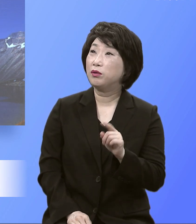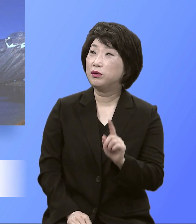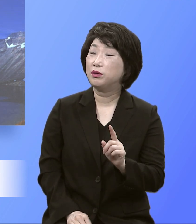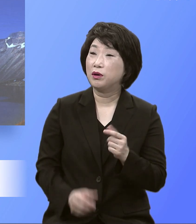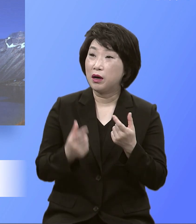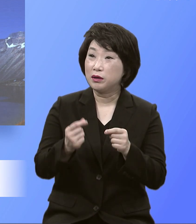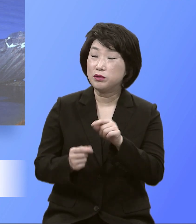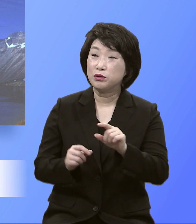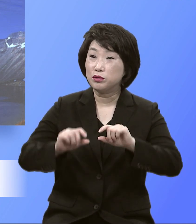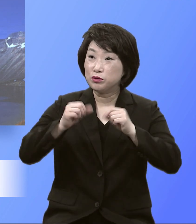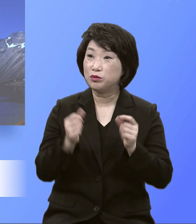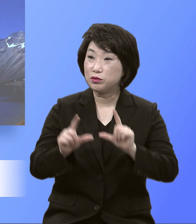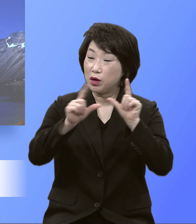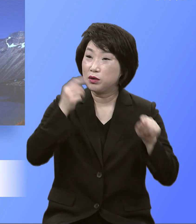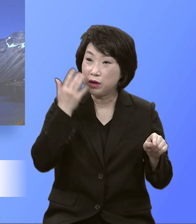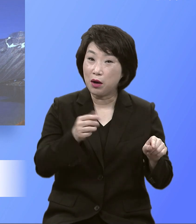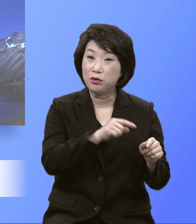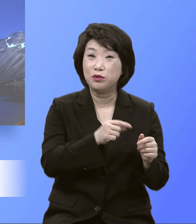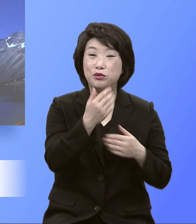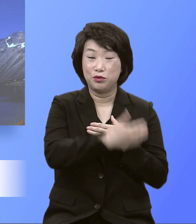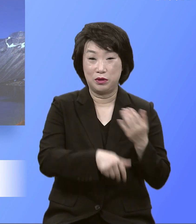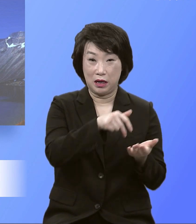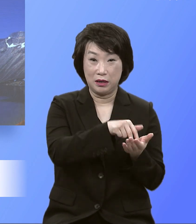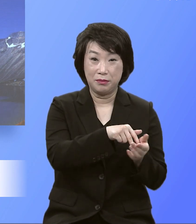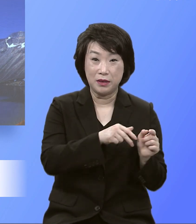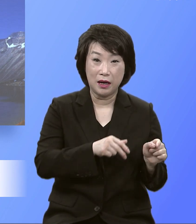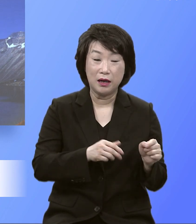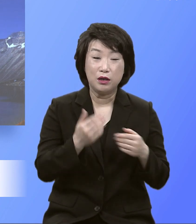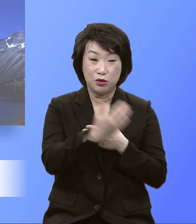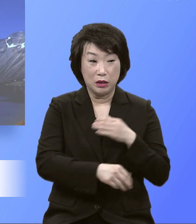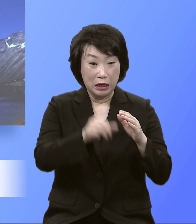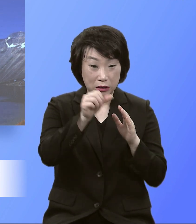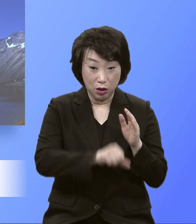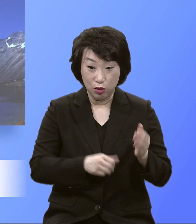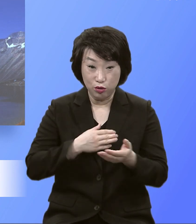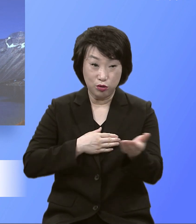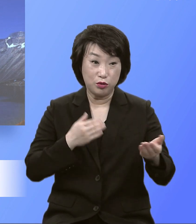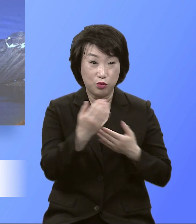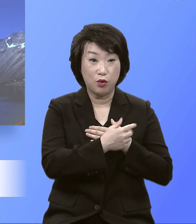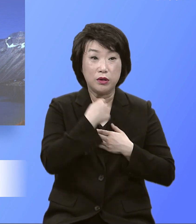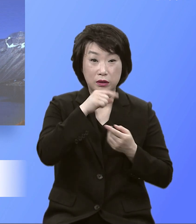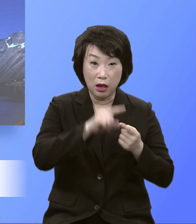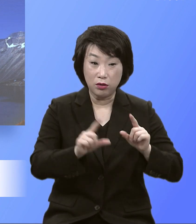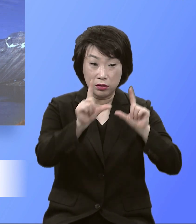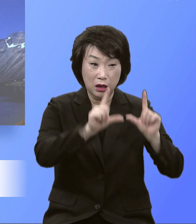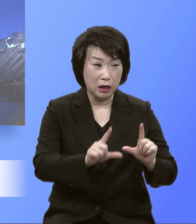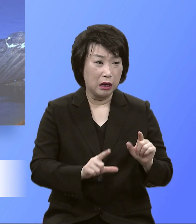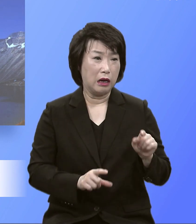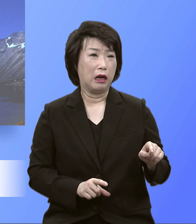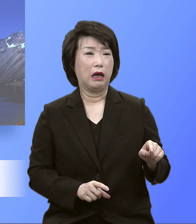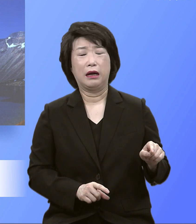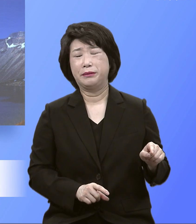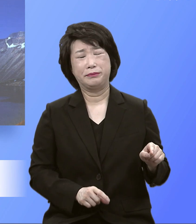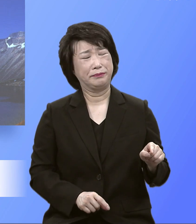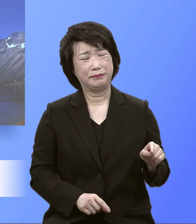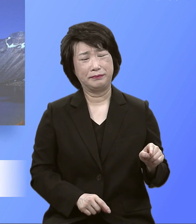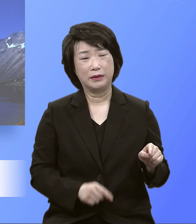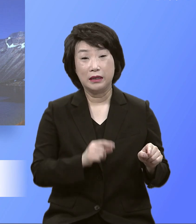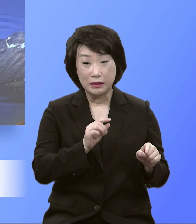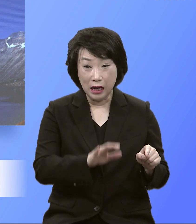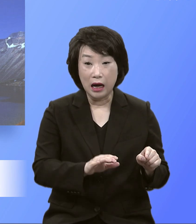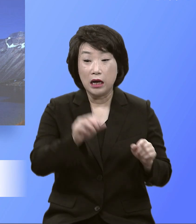그렇게 살아야 되냐? 그래서 육신에게 줘서 육신대로 산다.